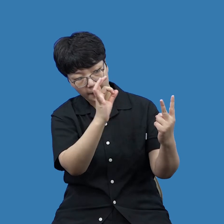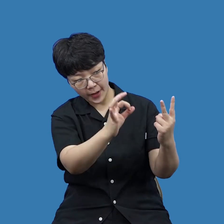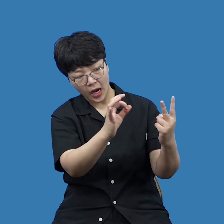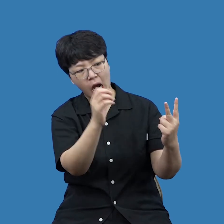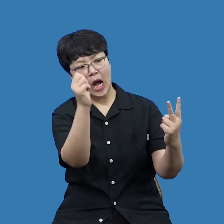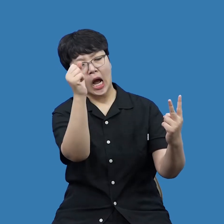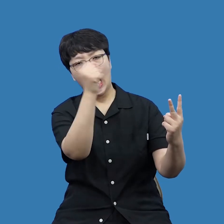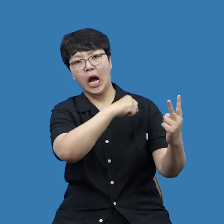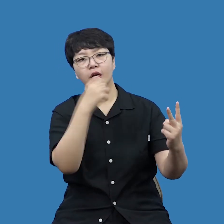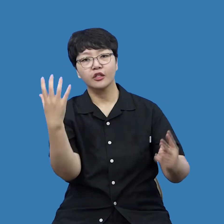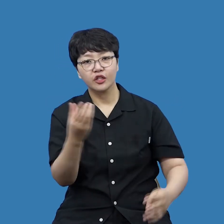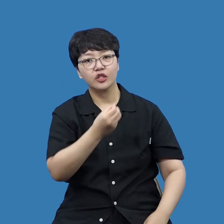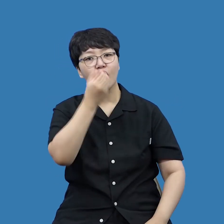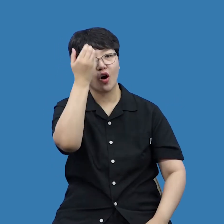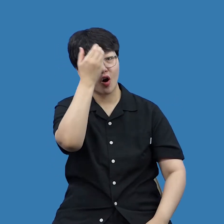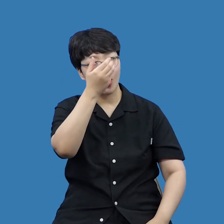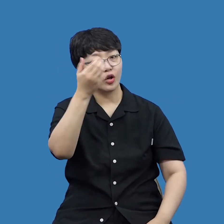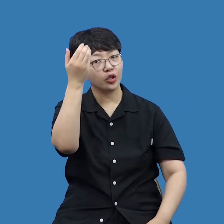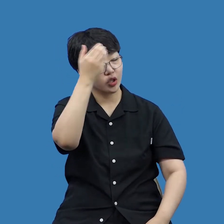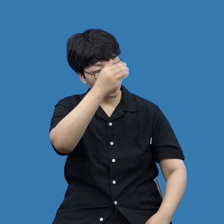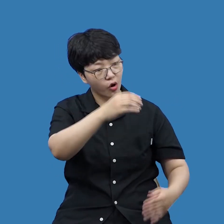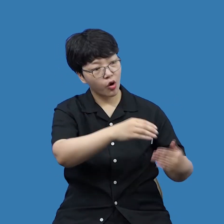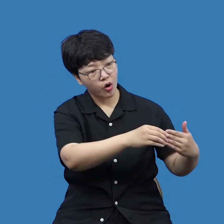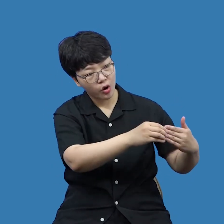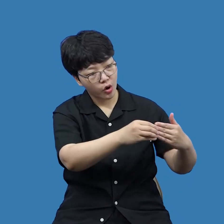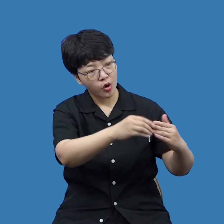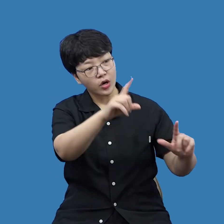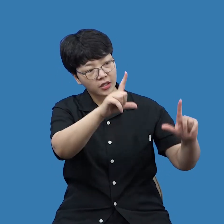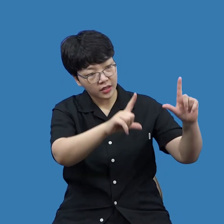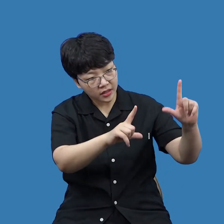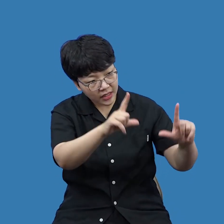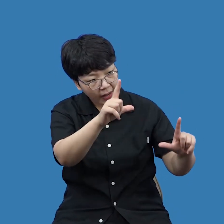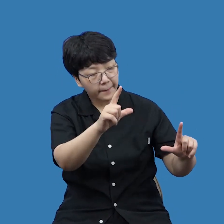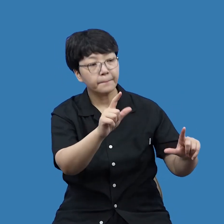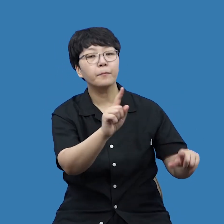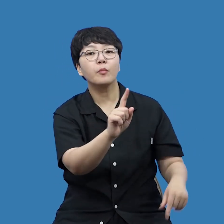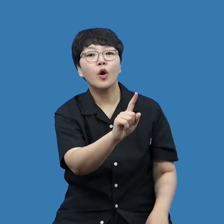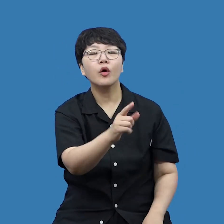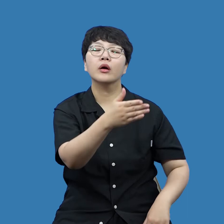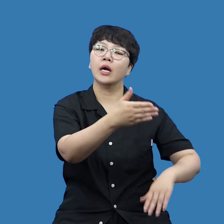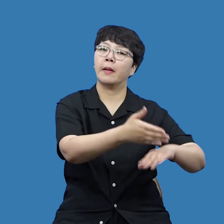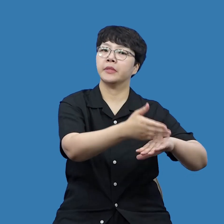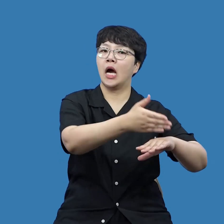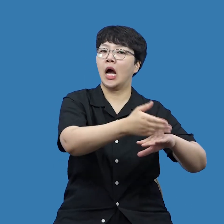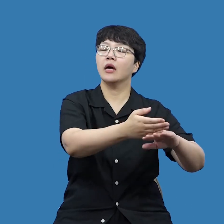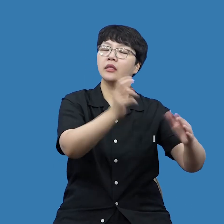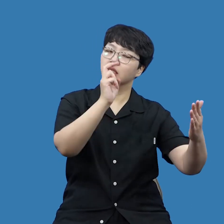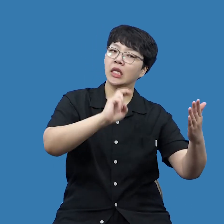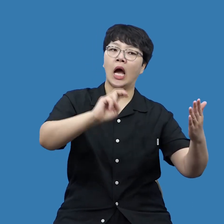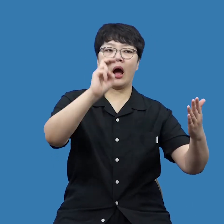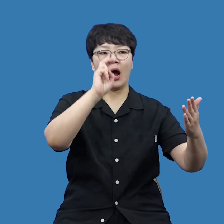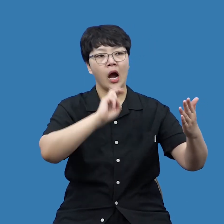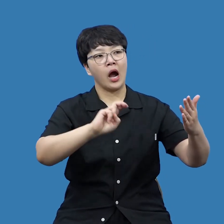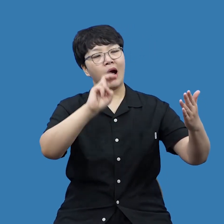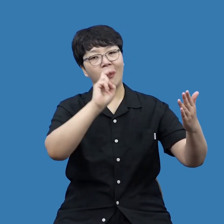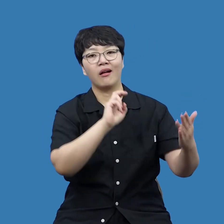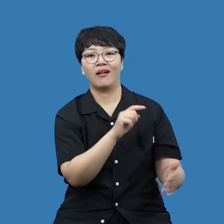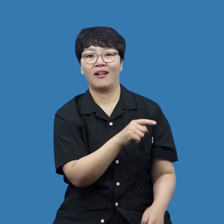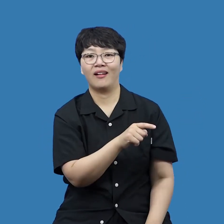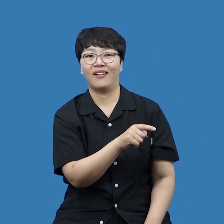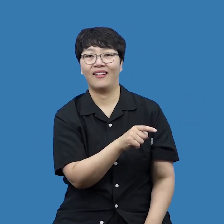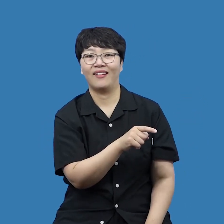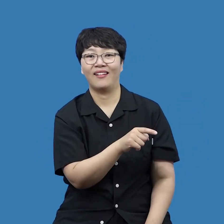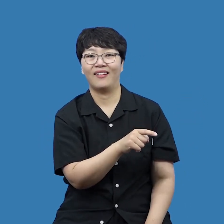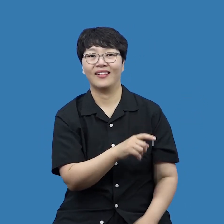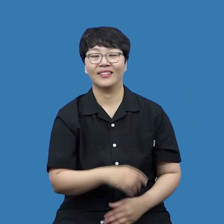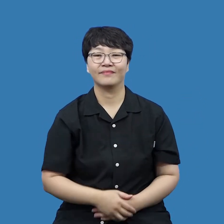두 가지 특징, 찬송과 감사합니다. 찬양하며 감사하며 살아가는 삶. 이제 다시